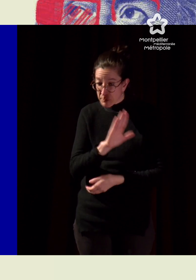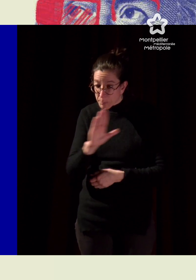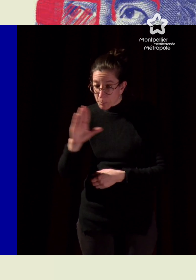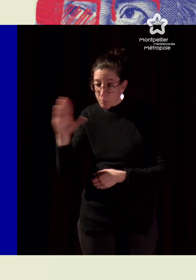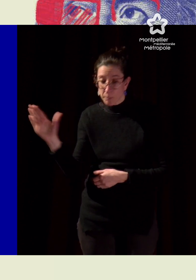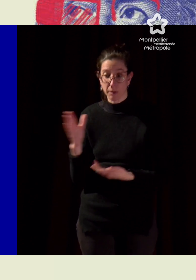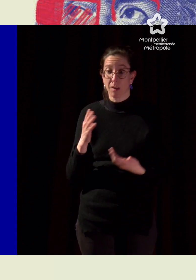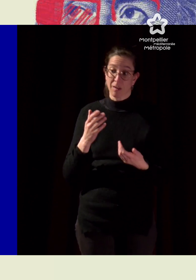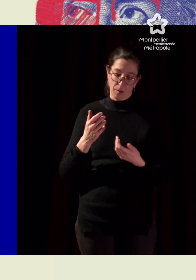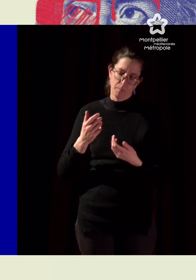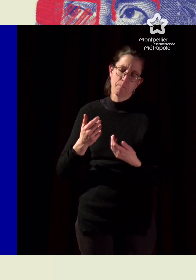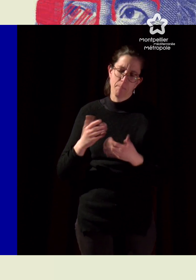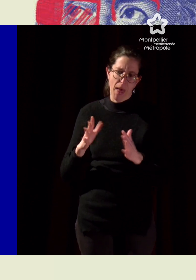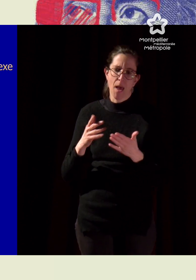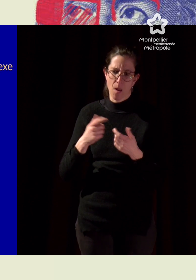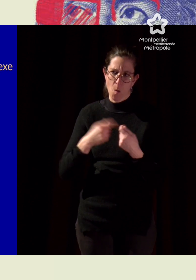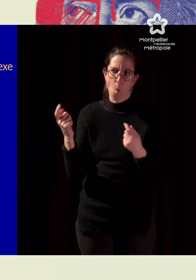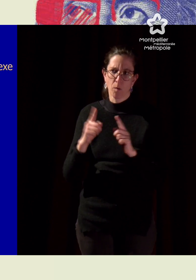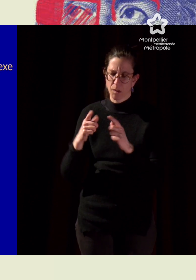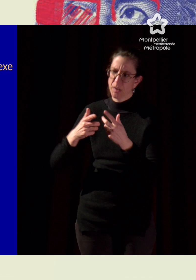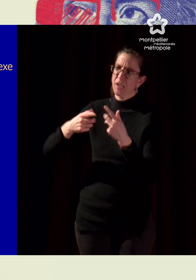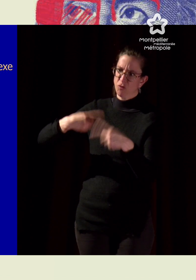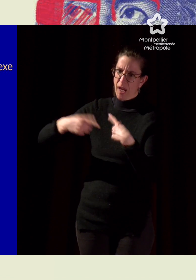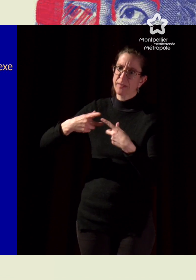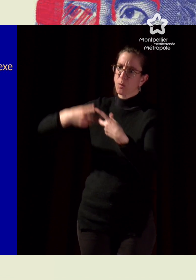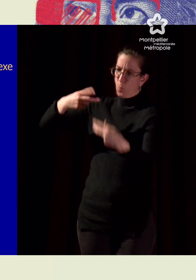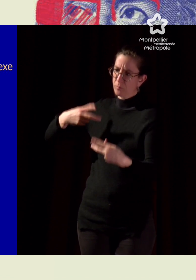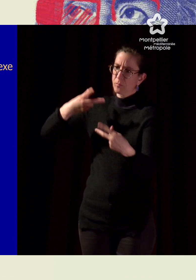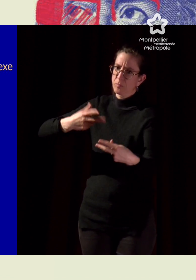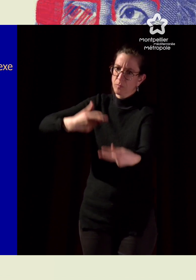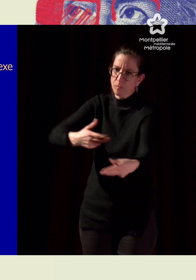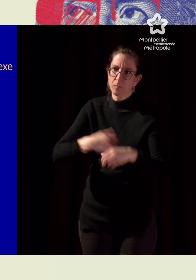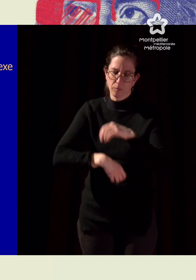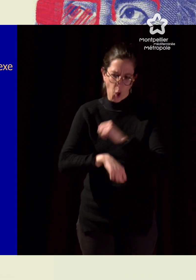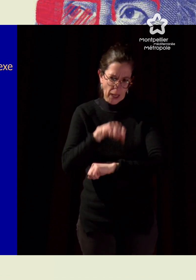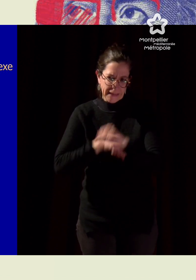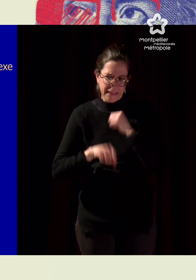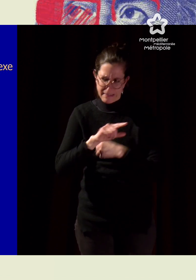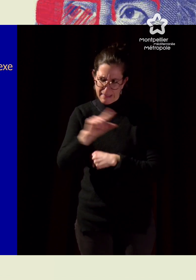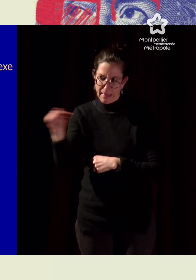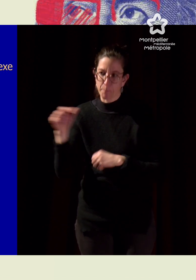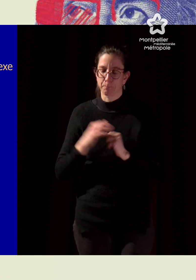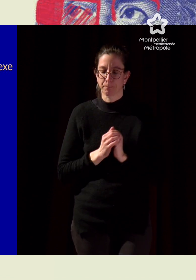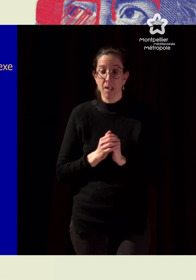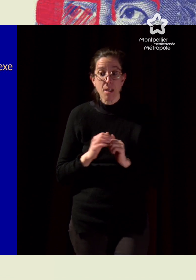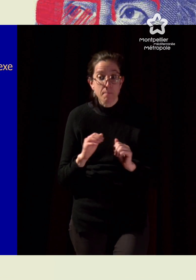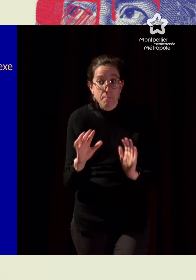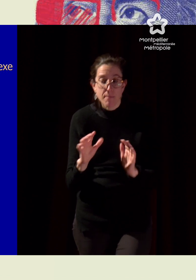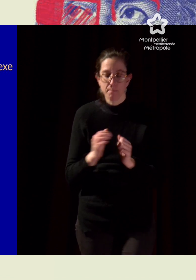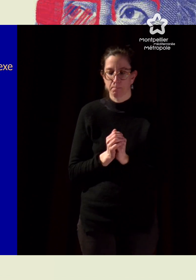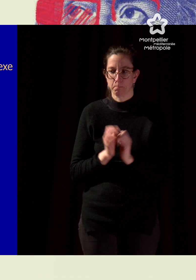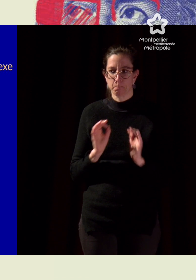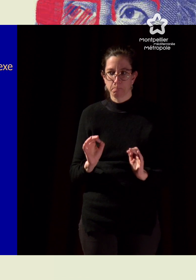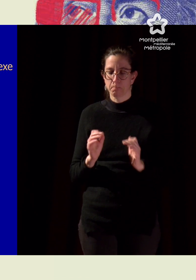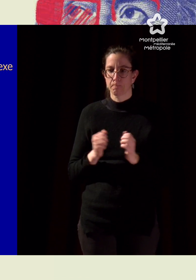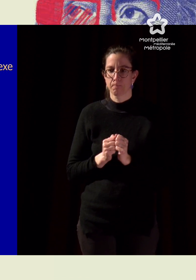de générations. Or, il se trouve que on a une majorité de sociétés qui